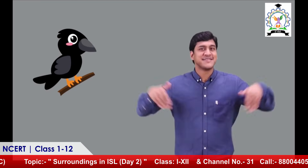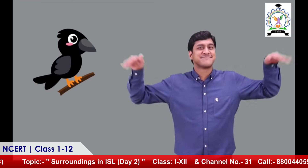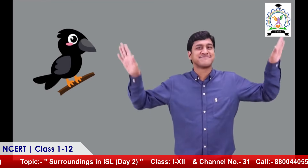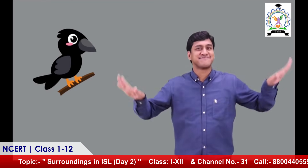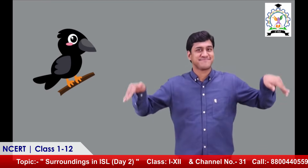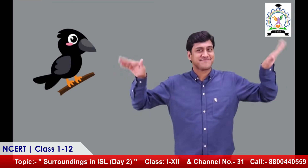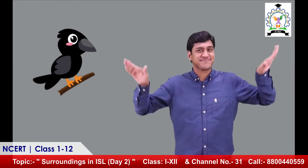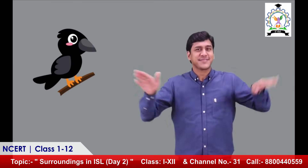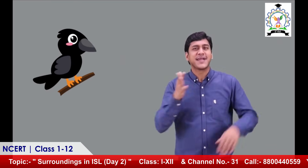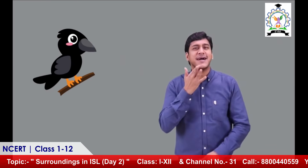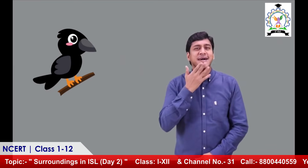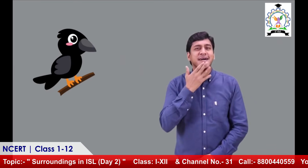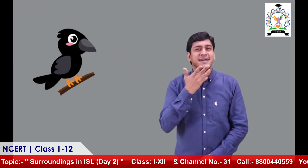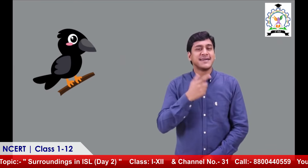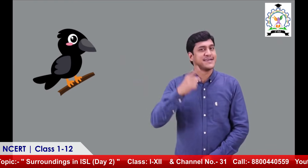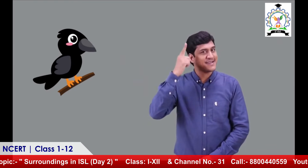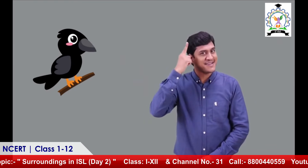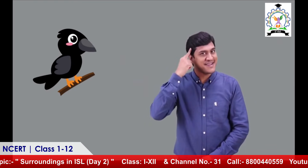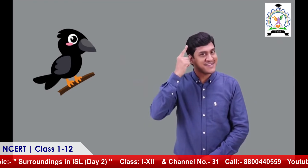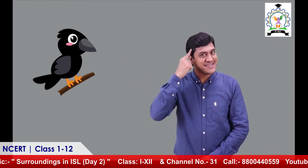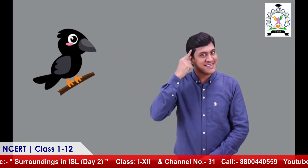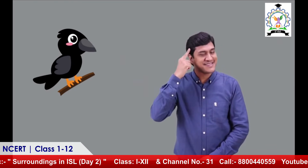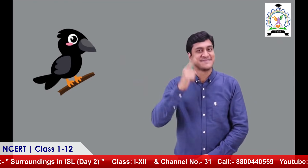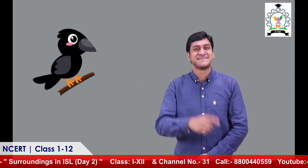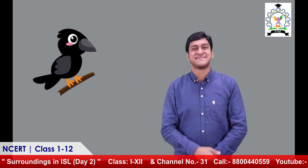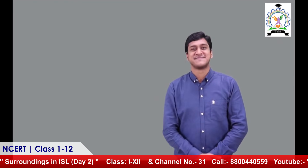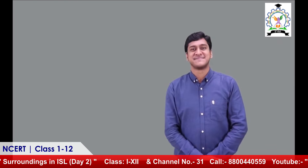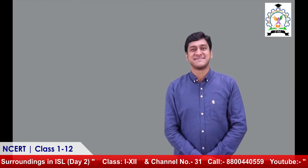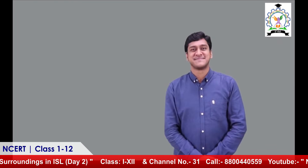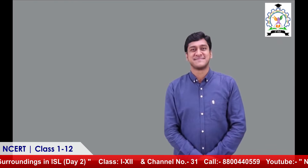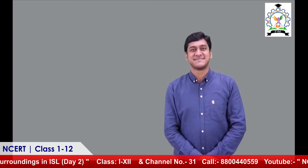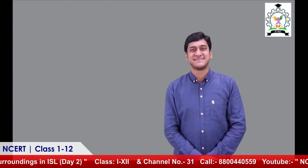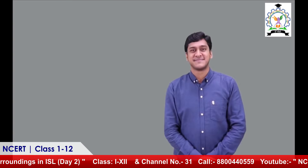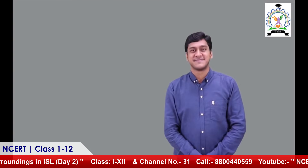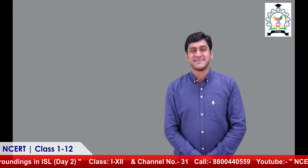इसका संकेत यह है कौवा, इसका रंग काला है।